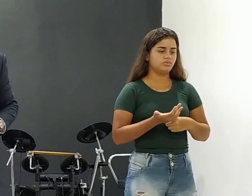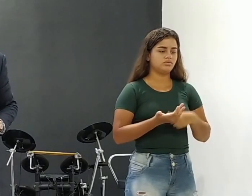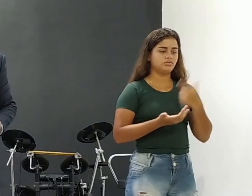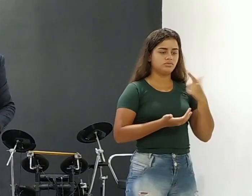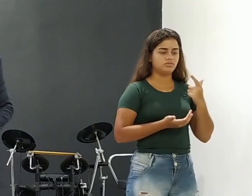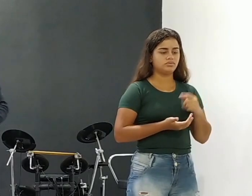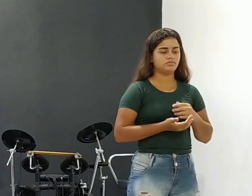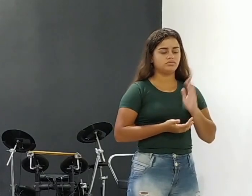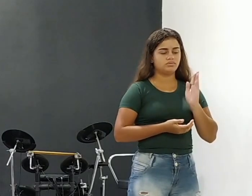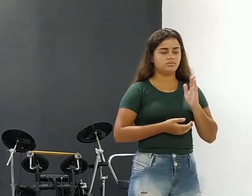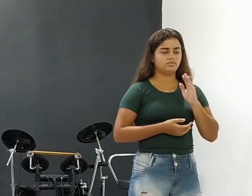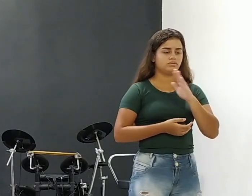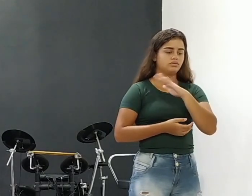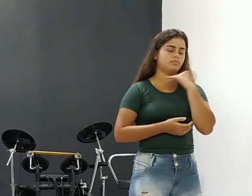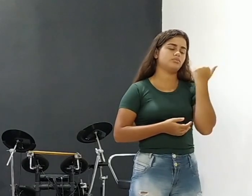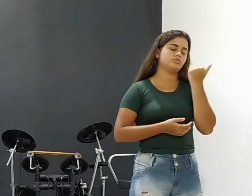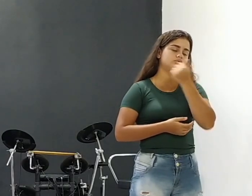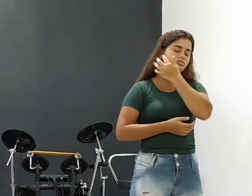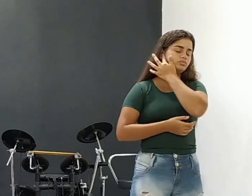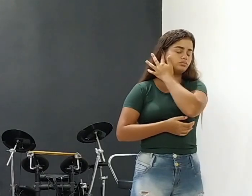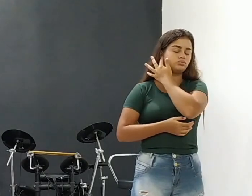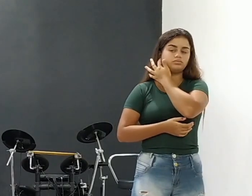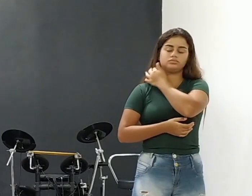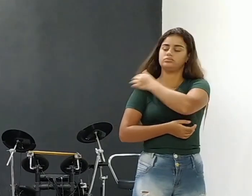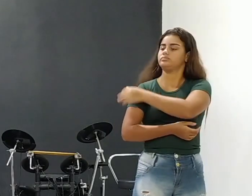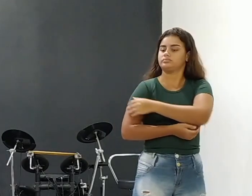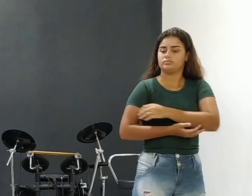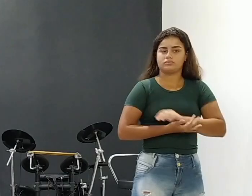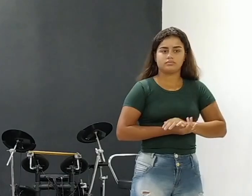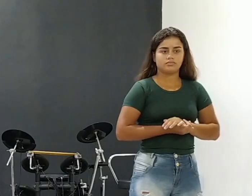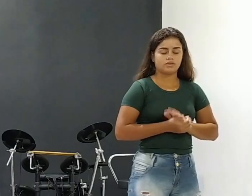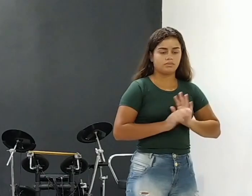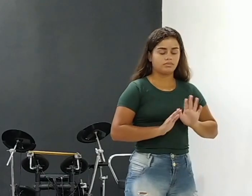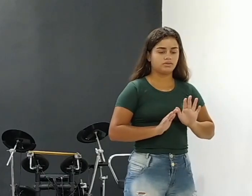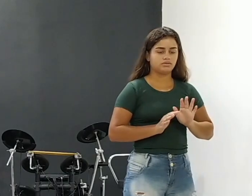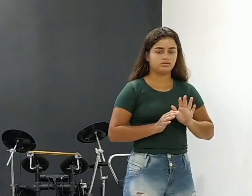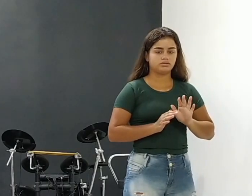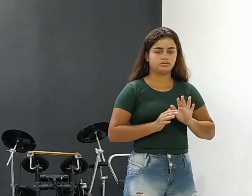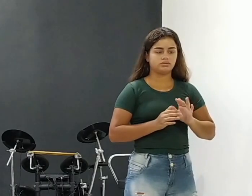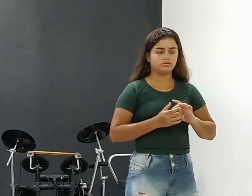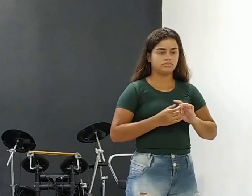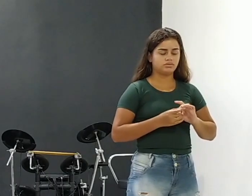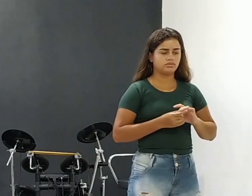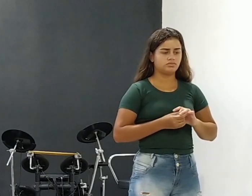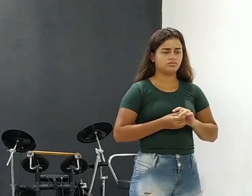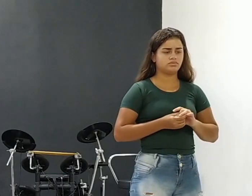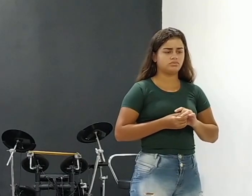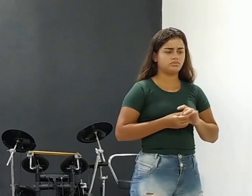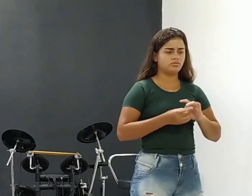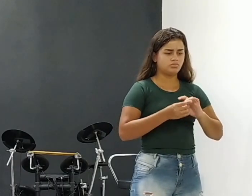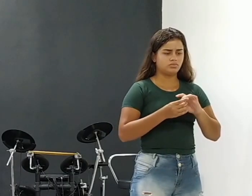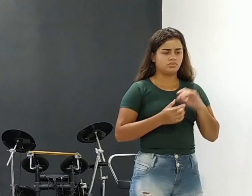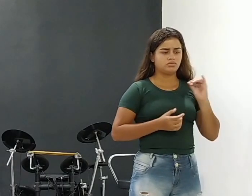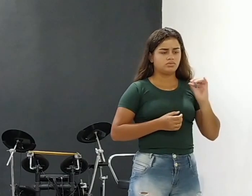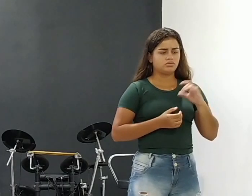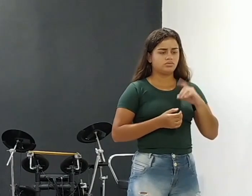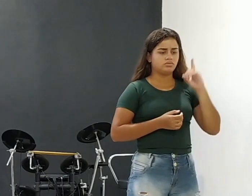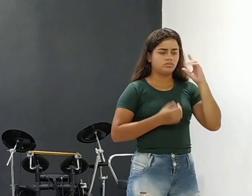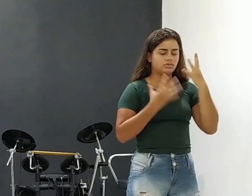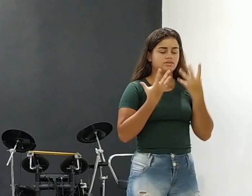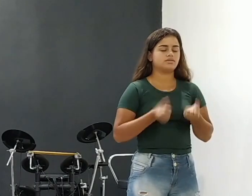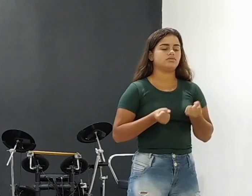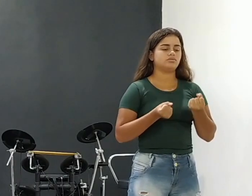aqui. Eu não estaria mais aqui. Mas se Deus permitiu, irmão, que você estivesse aqui nessa noite para ouvir